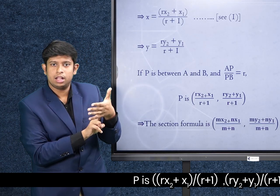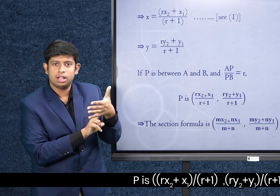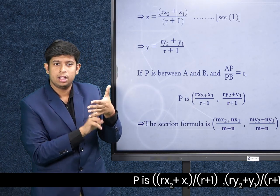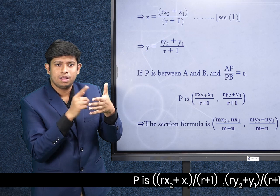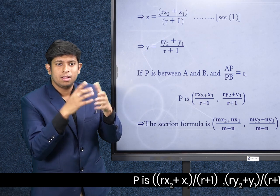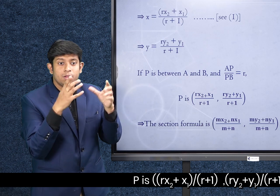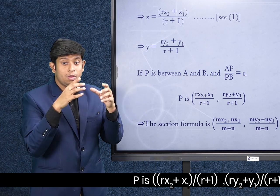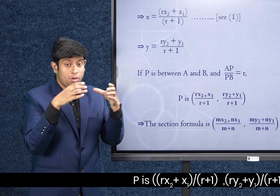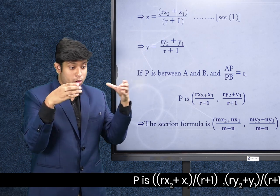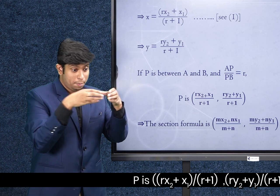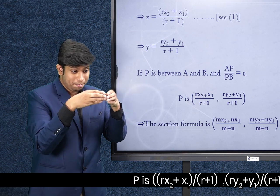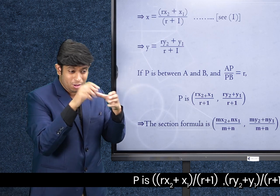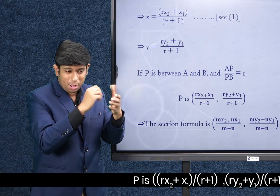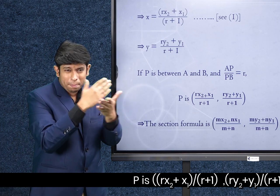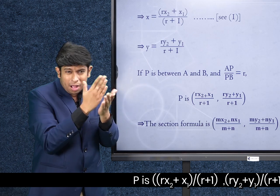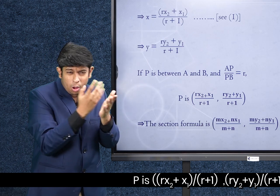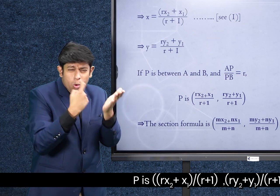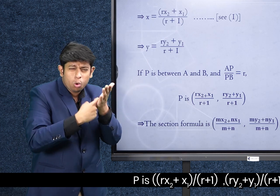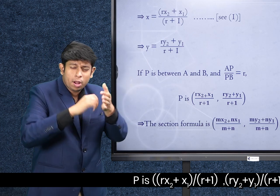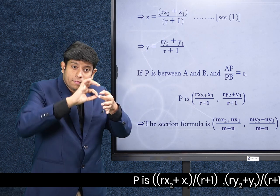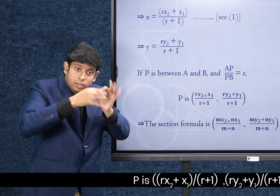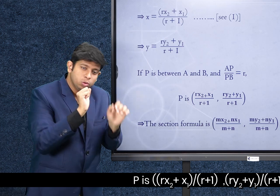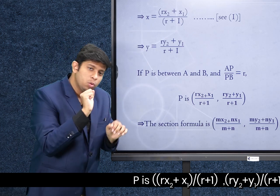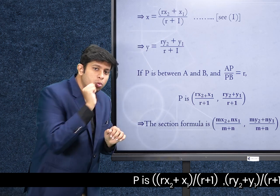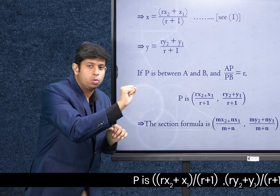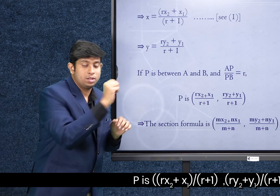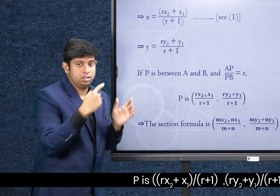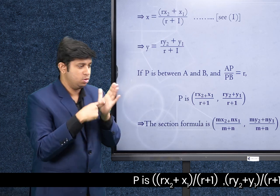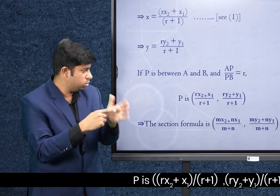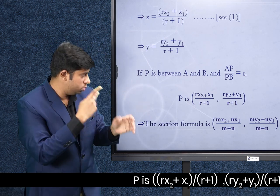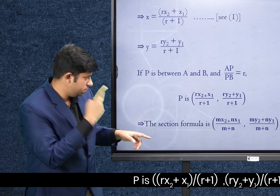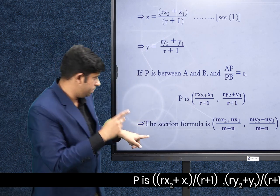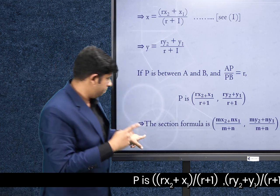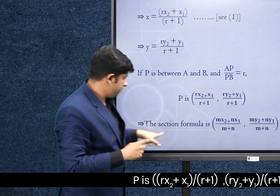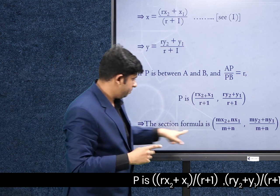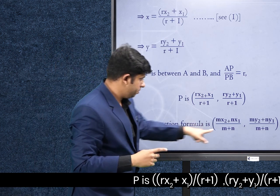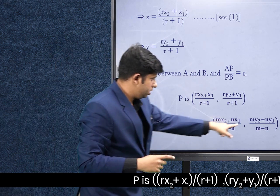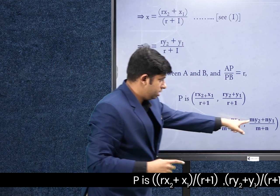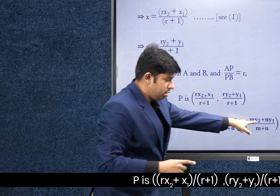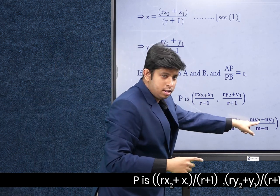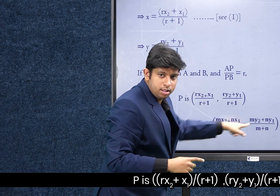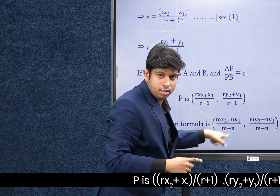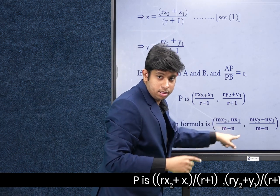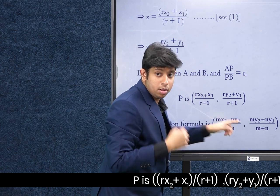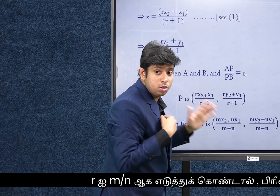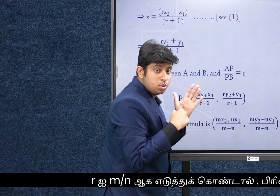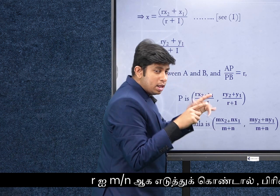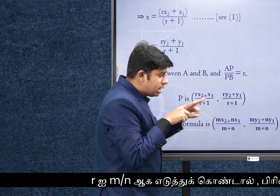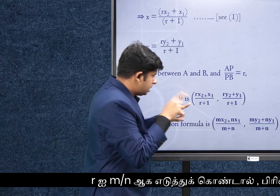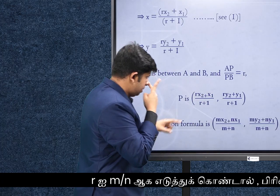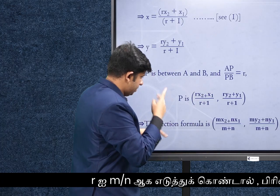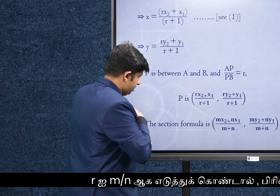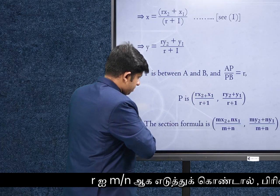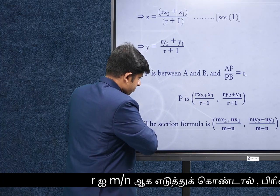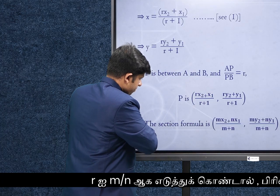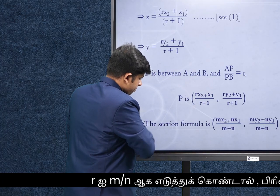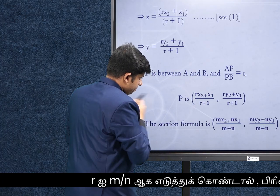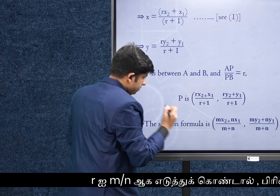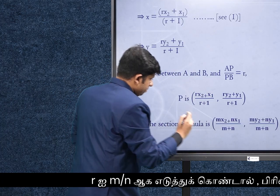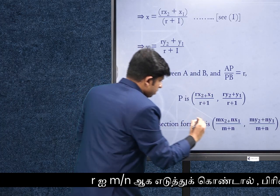கூட்டல் ஒய் கீழ் இலக்க 1 கீழ்க்கோடு ஆர் கூட்டல் 1. ஆரை எம் கீழ் இலக்க